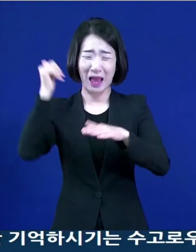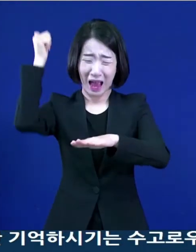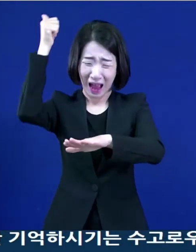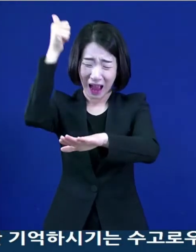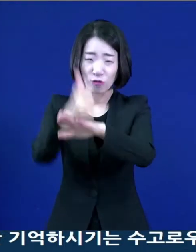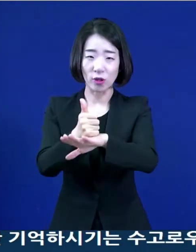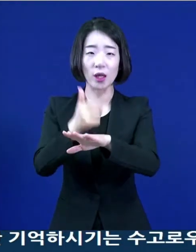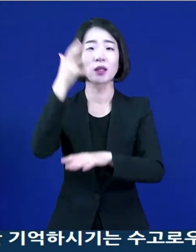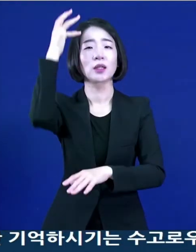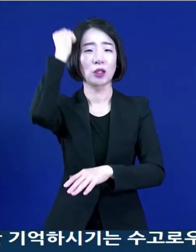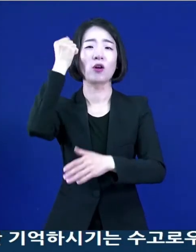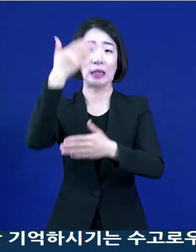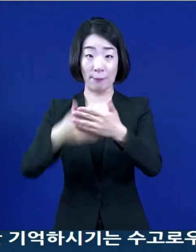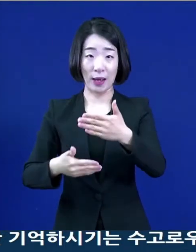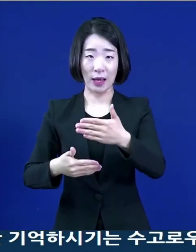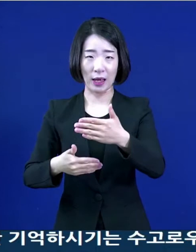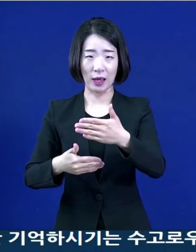전략입니다.